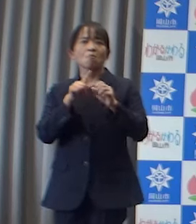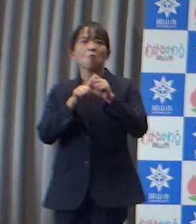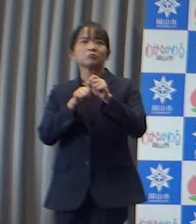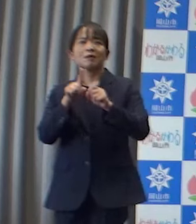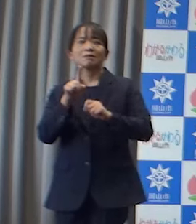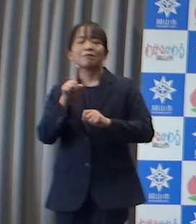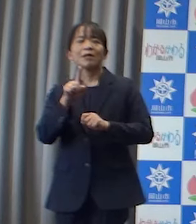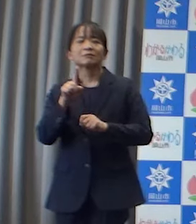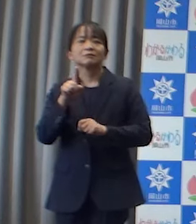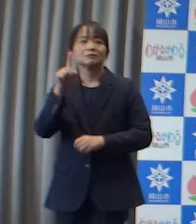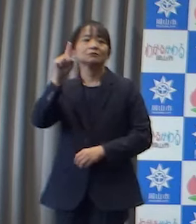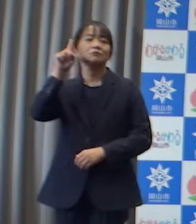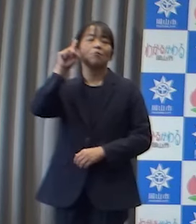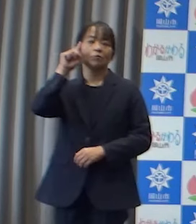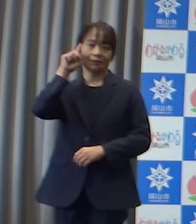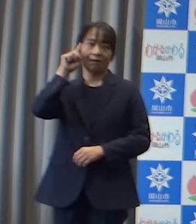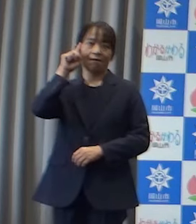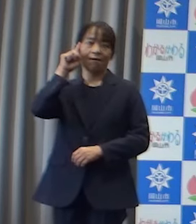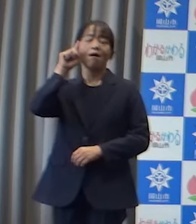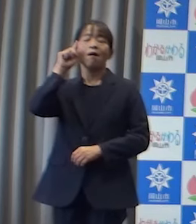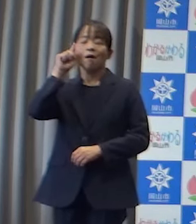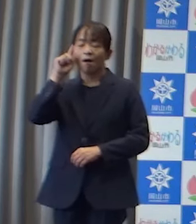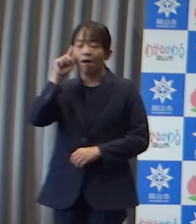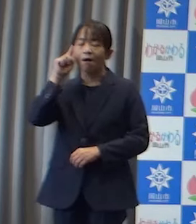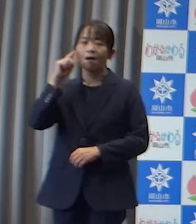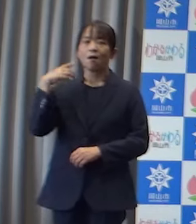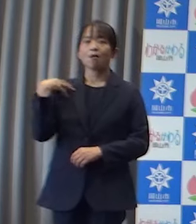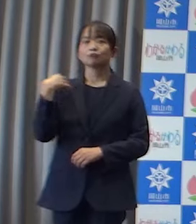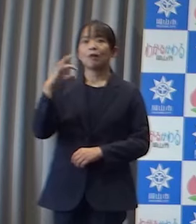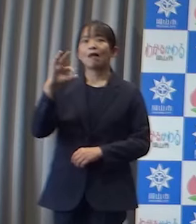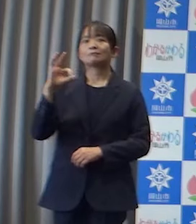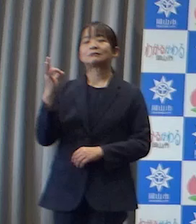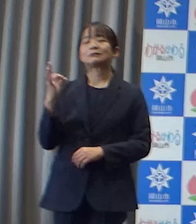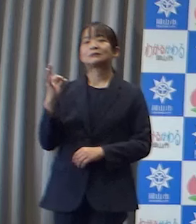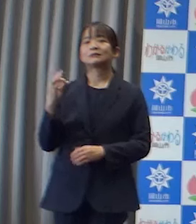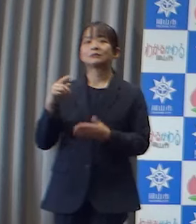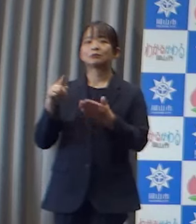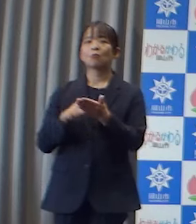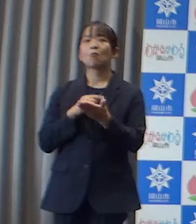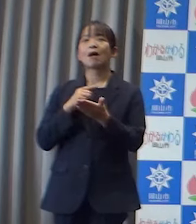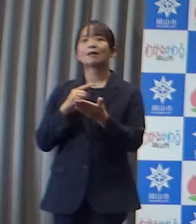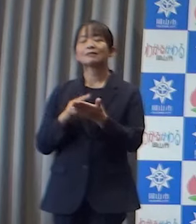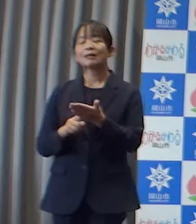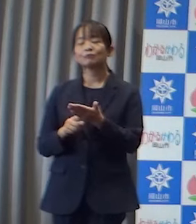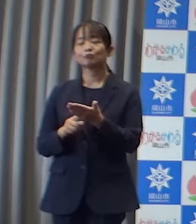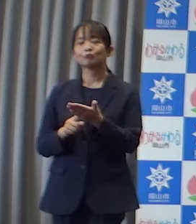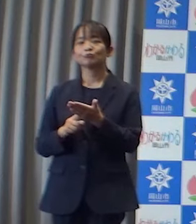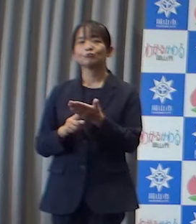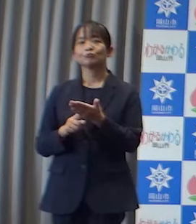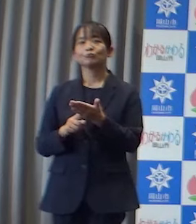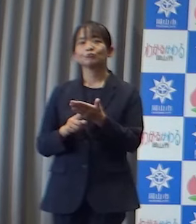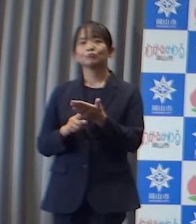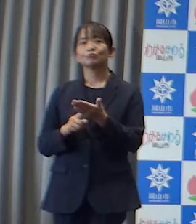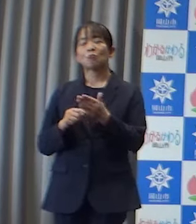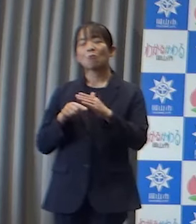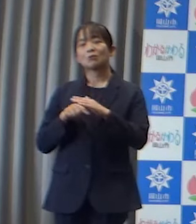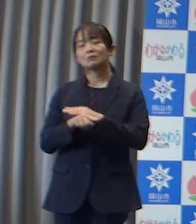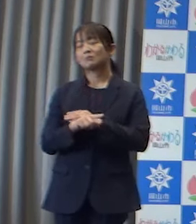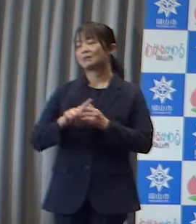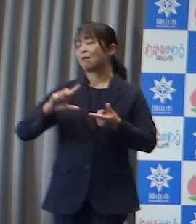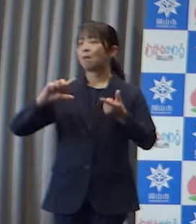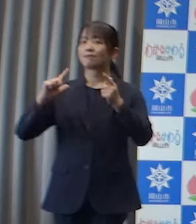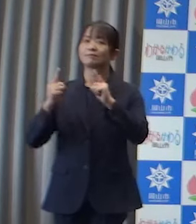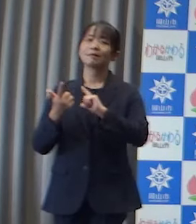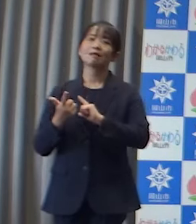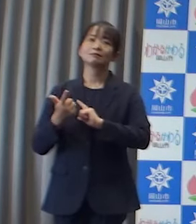まあ、負担金の解消というのも課題の解消というところに焦点があったということではないだろうというように